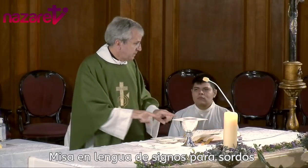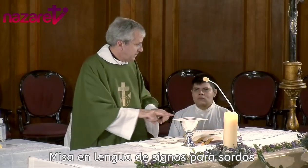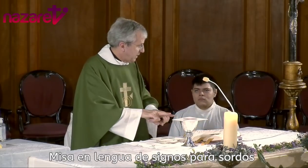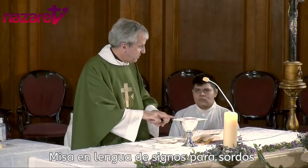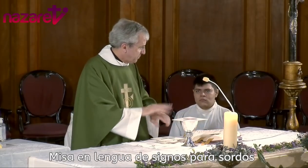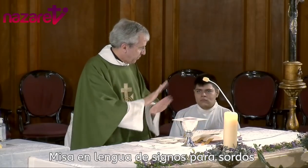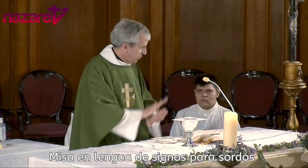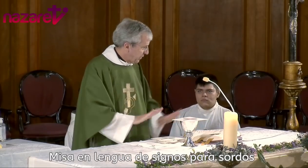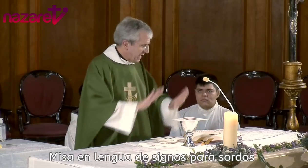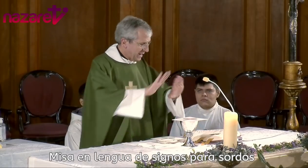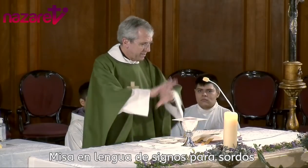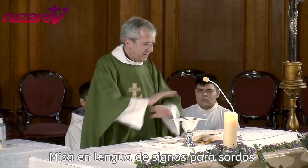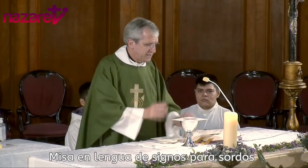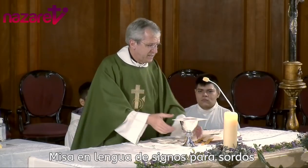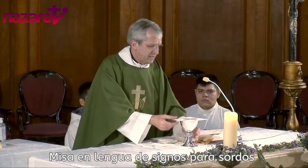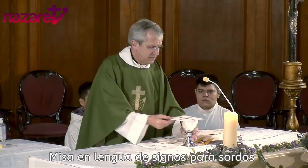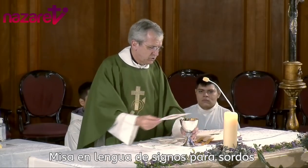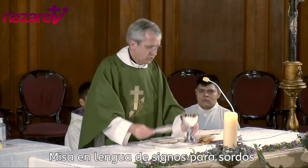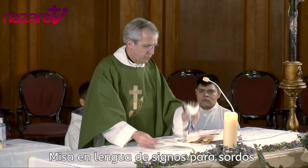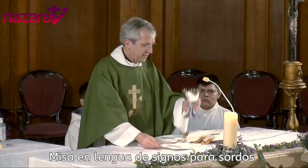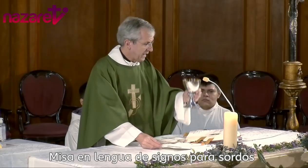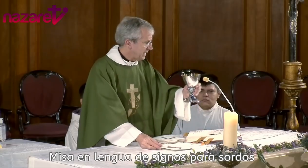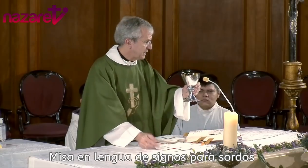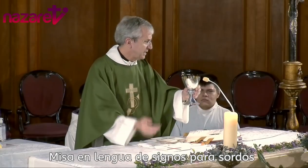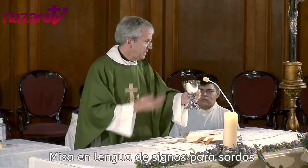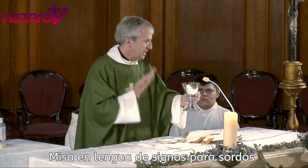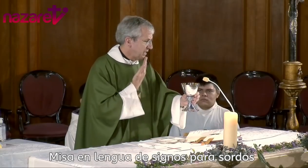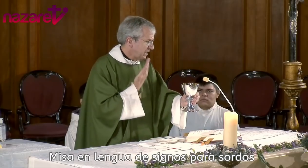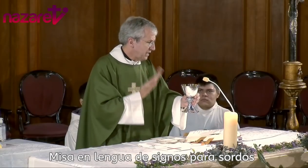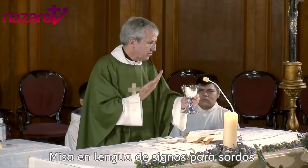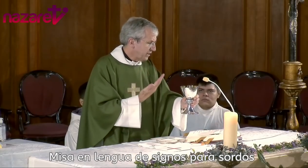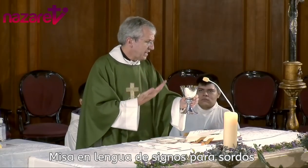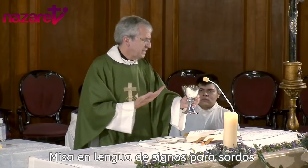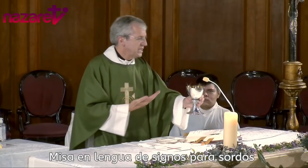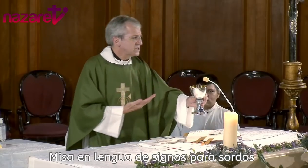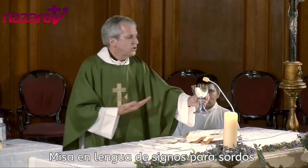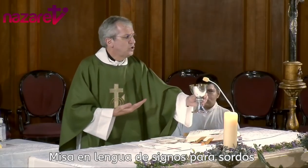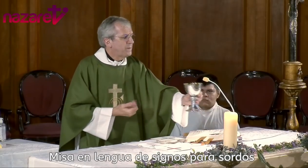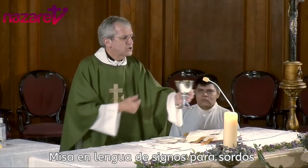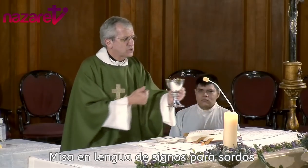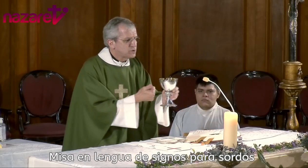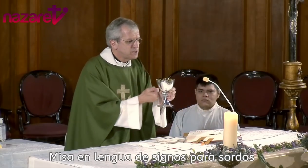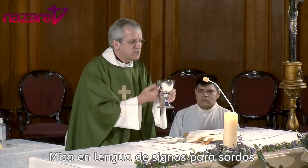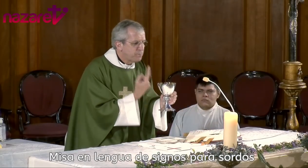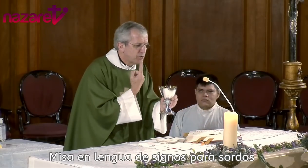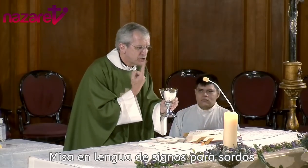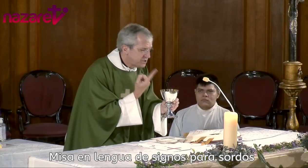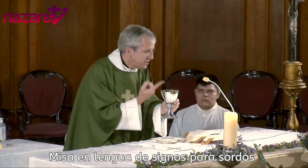Del mismo modo, acabada la cena, tomó el cáliz y dándote gracias, lo pasó a sus discípulos